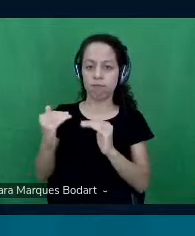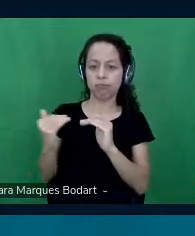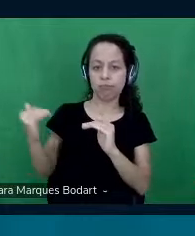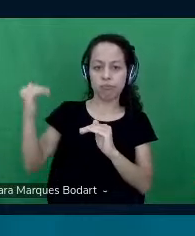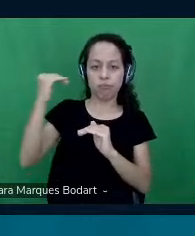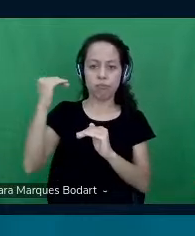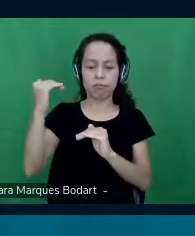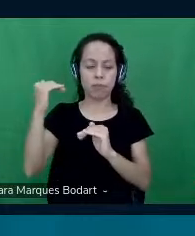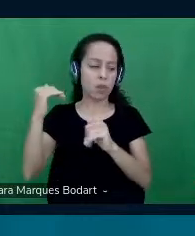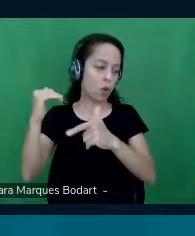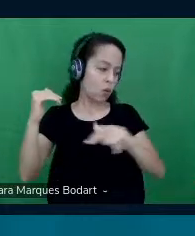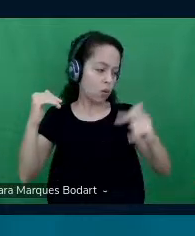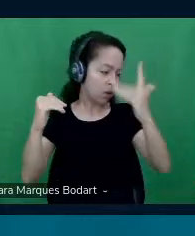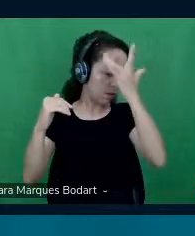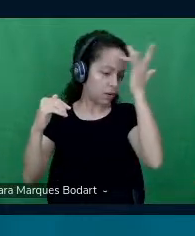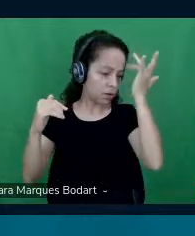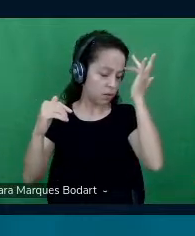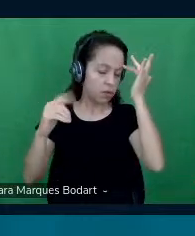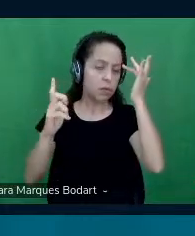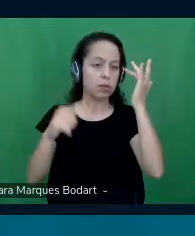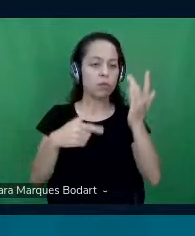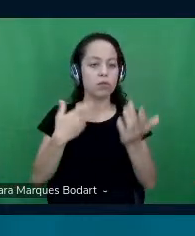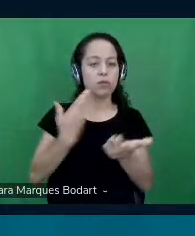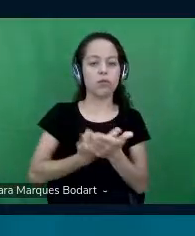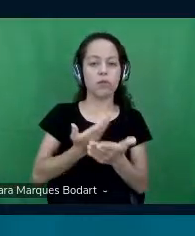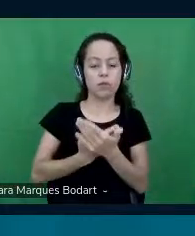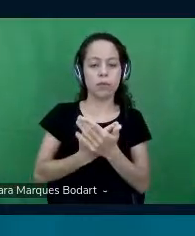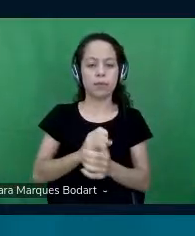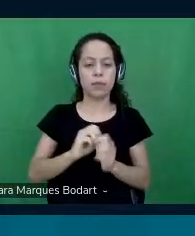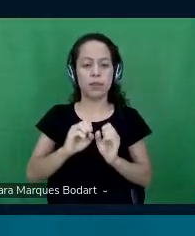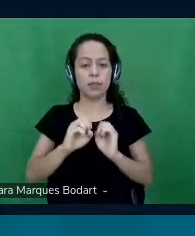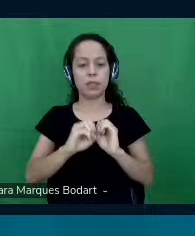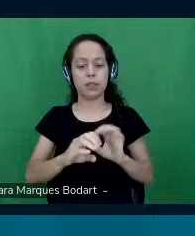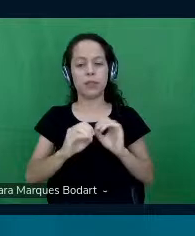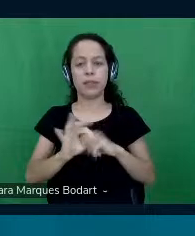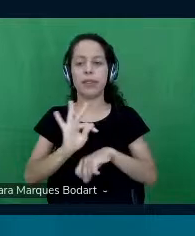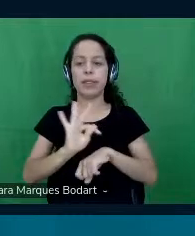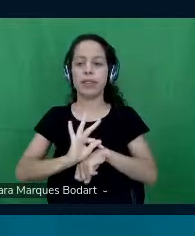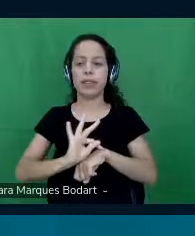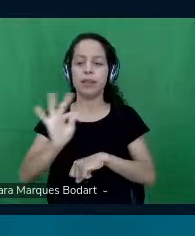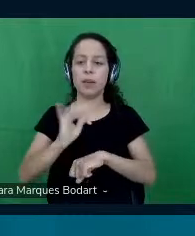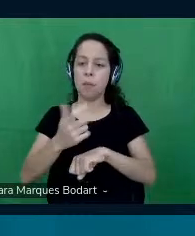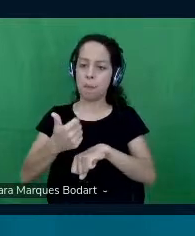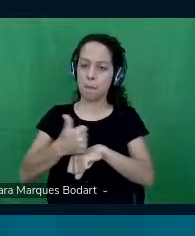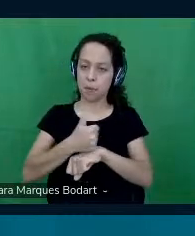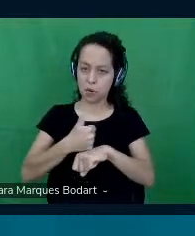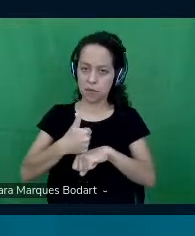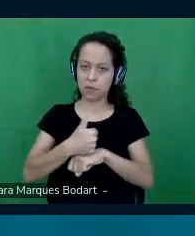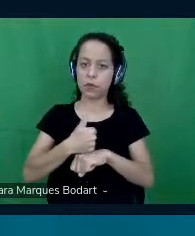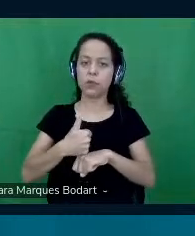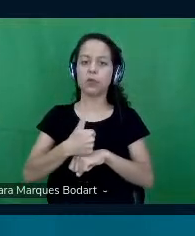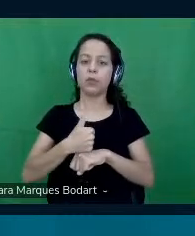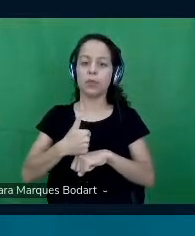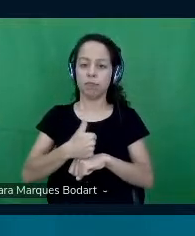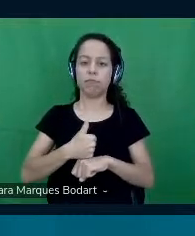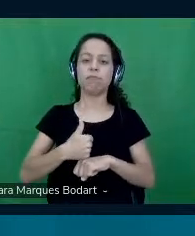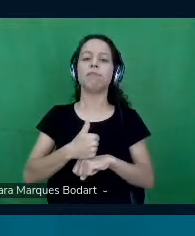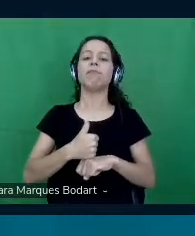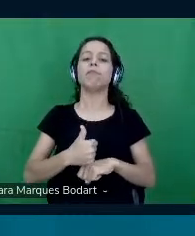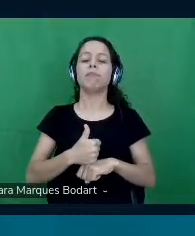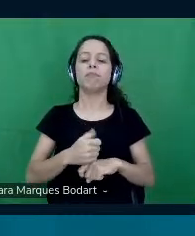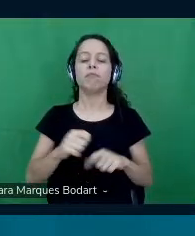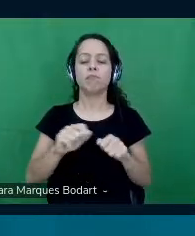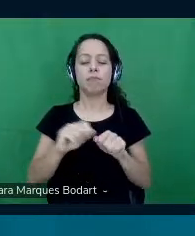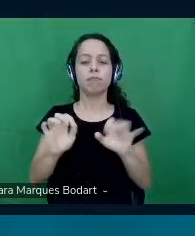demais seria ofertado o ensino técnico profissional, quando ele próprio, Capanema, elabora lá as